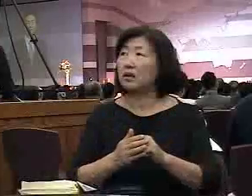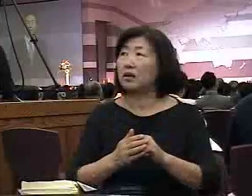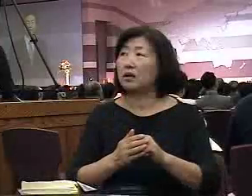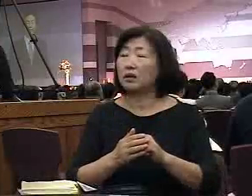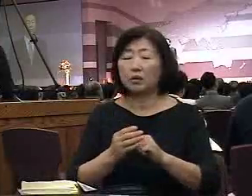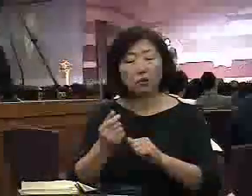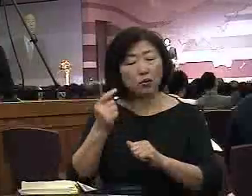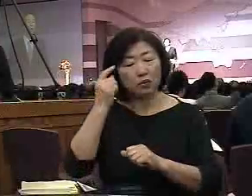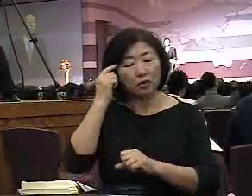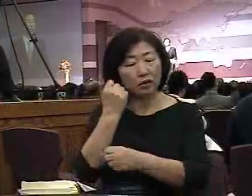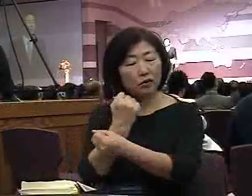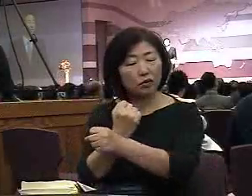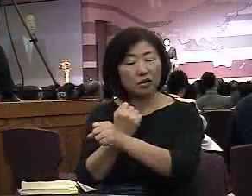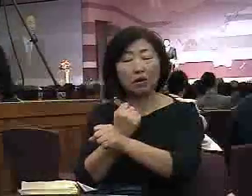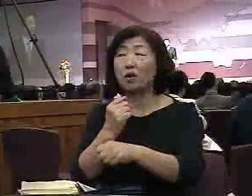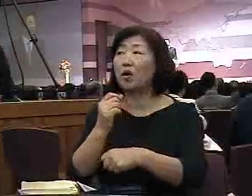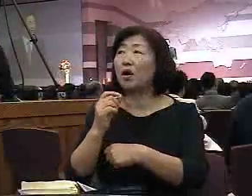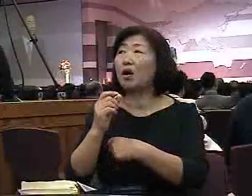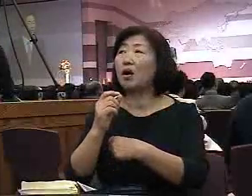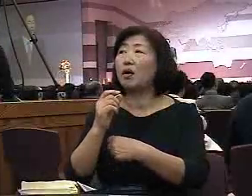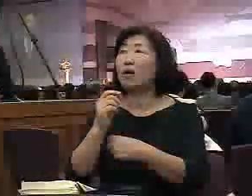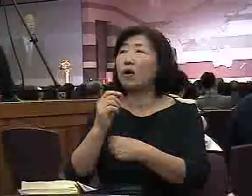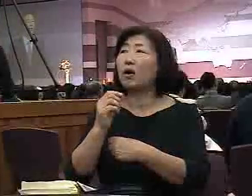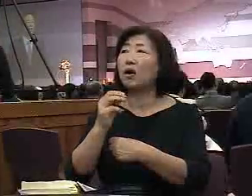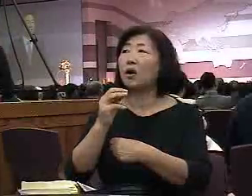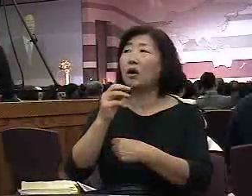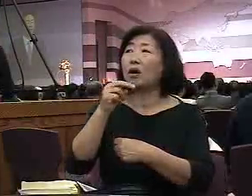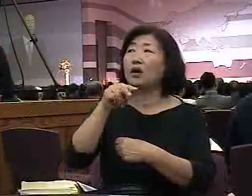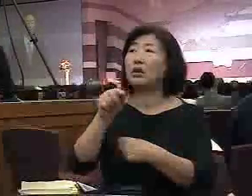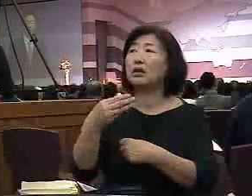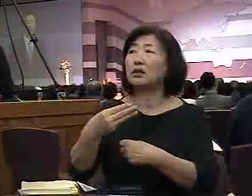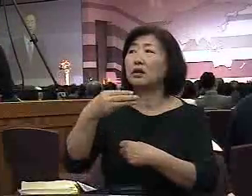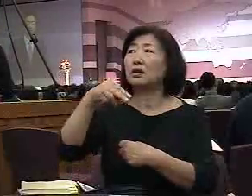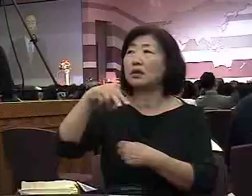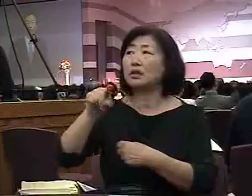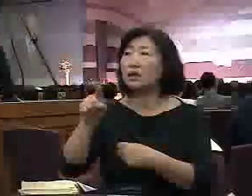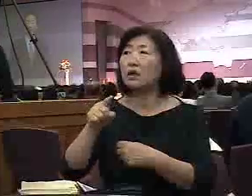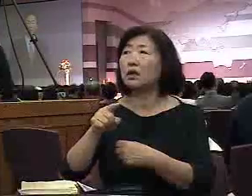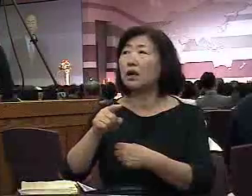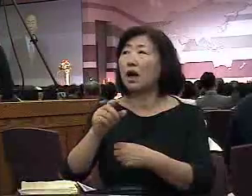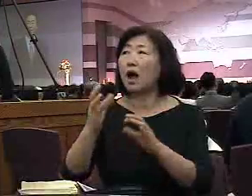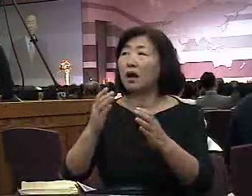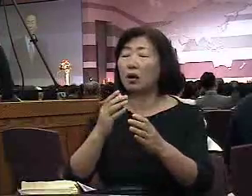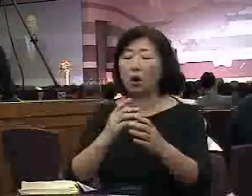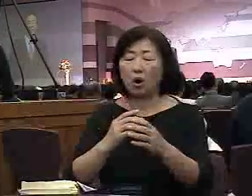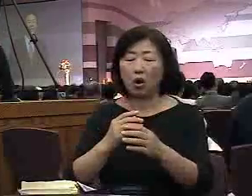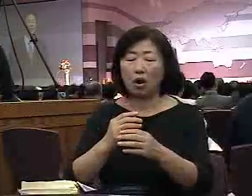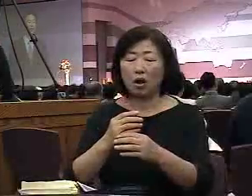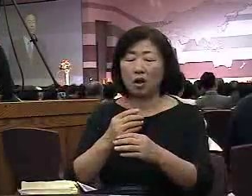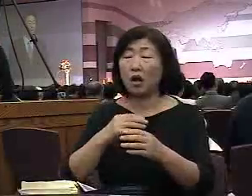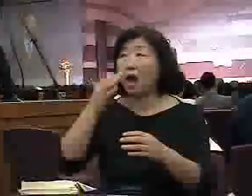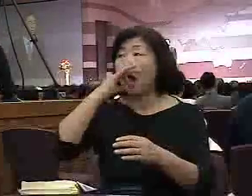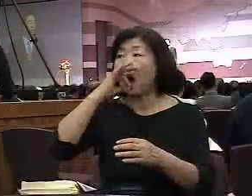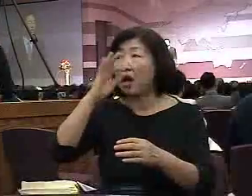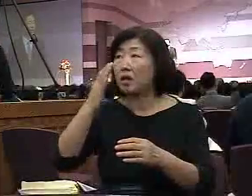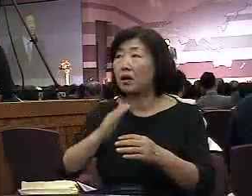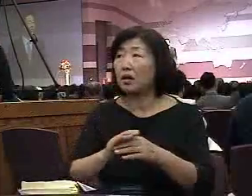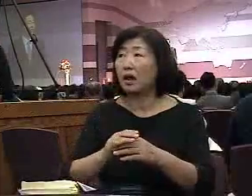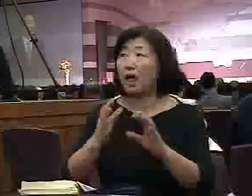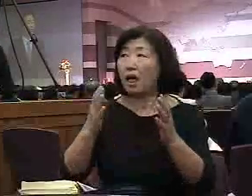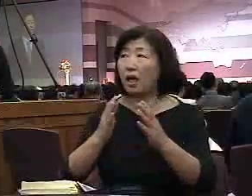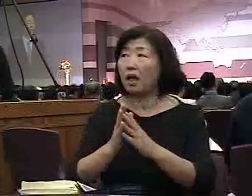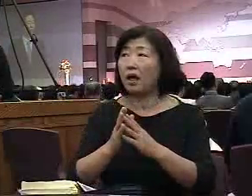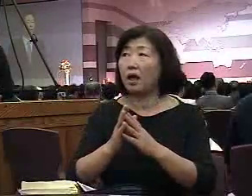연구에 의하면 그 초유가 일으키는 설사는 오히려 아이에게 굉장히 이로운 거라고 합니다. 갓난아기 그 뱃속의